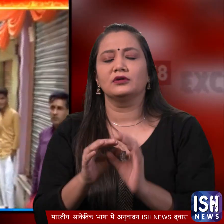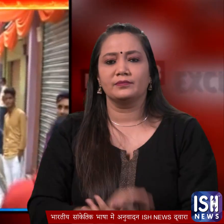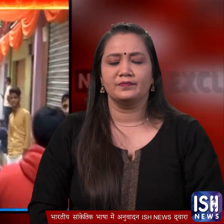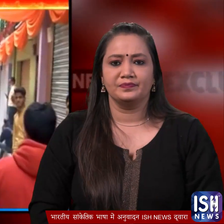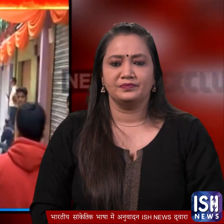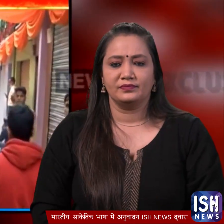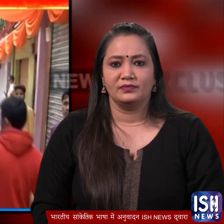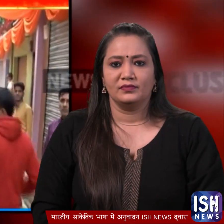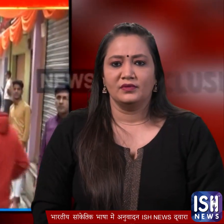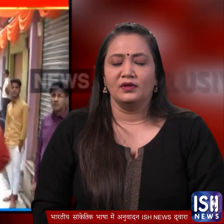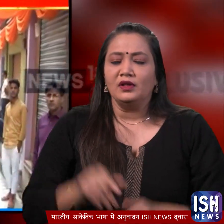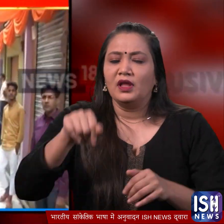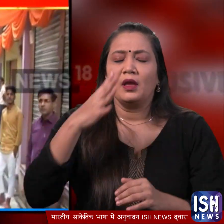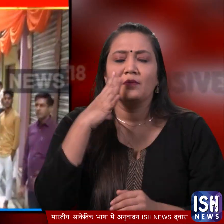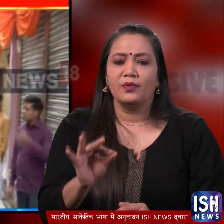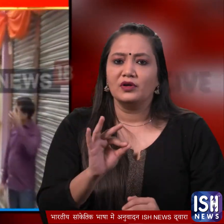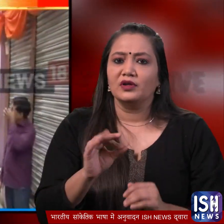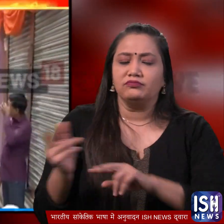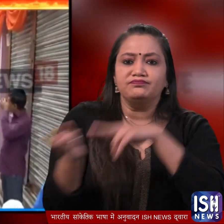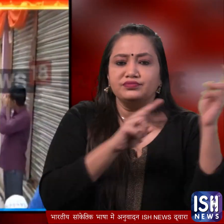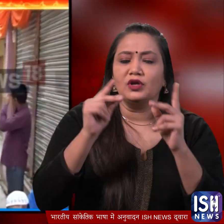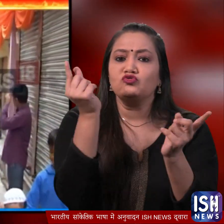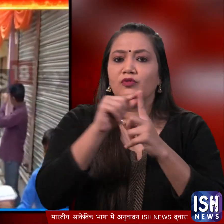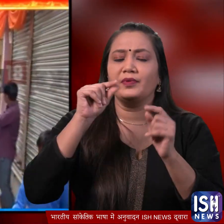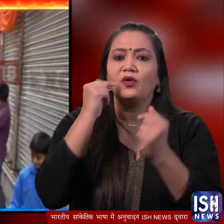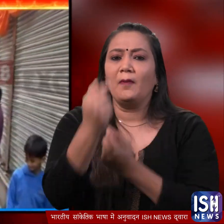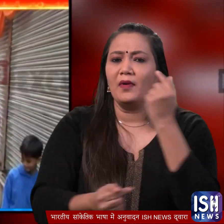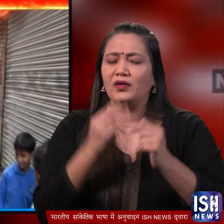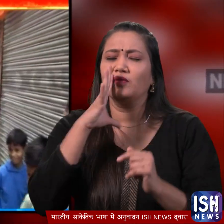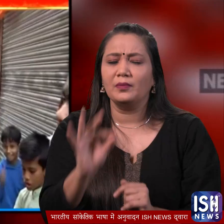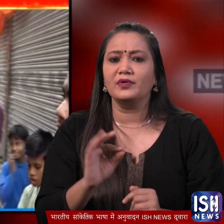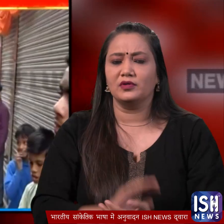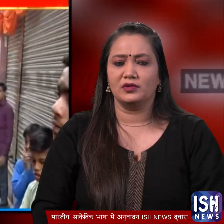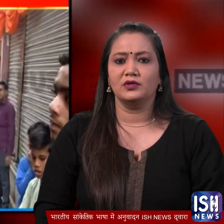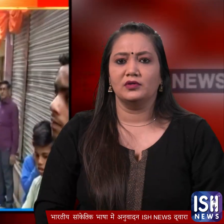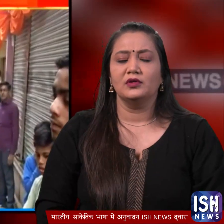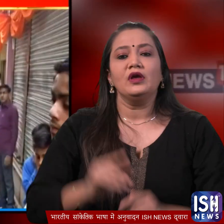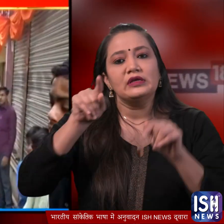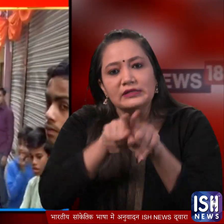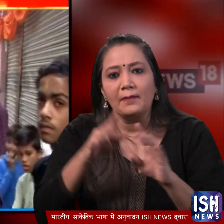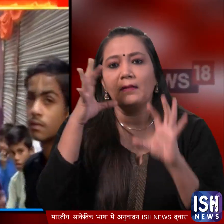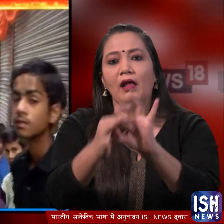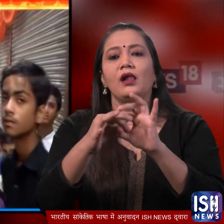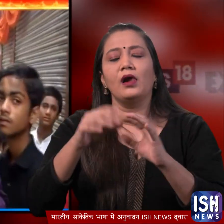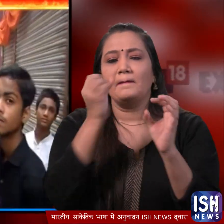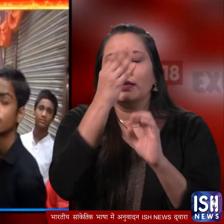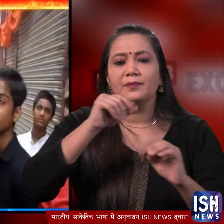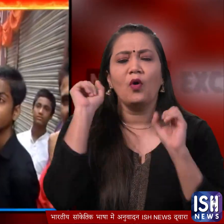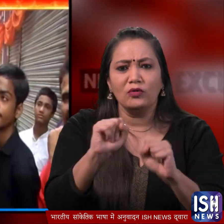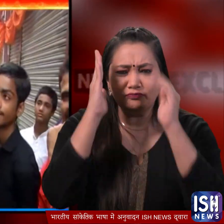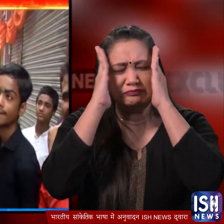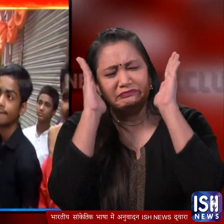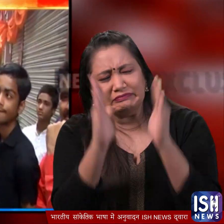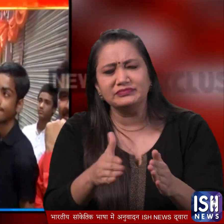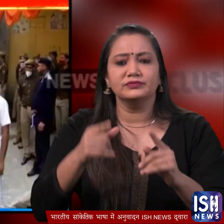पलायन ये बहुत ही महत्वपूर्ण शब्द है पश्चिमी उत्तर प्रदेश की राजनीति में और इसी को एजेंडा बनाकर बीजेपी ने अपना पूरा का